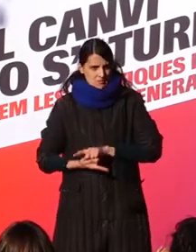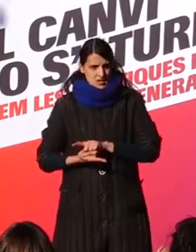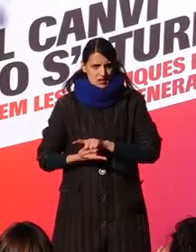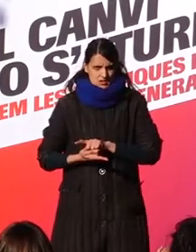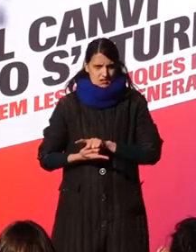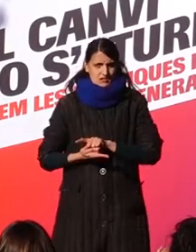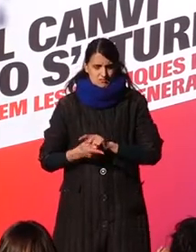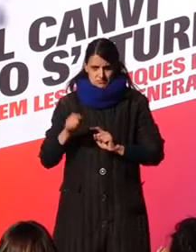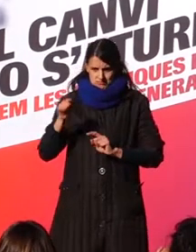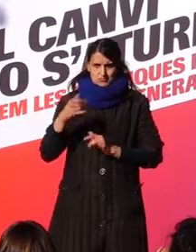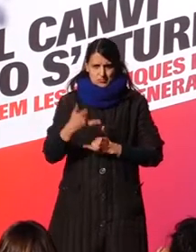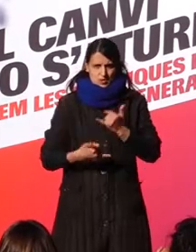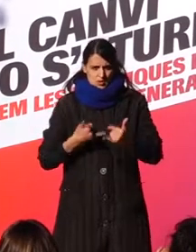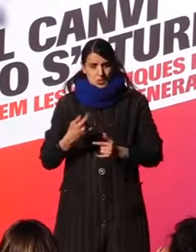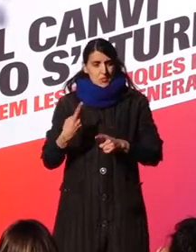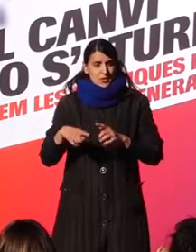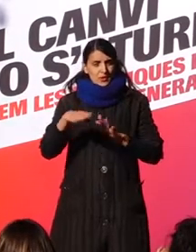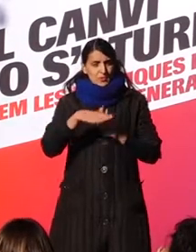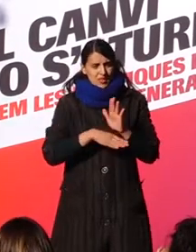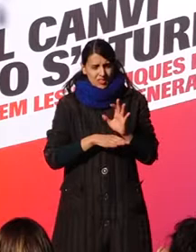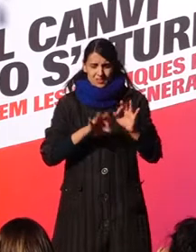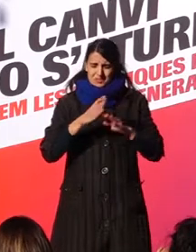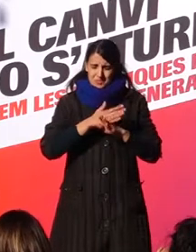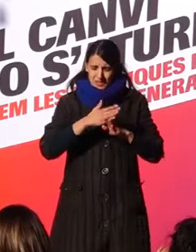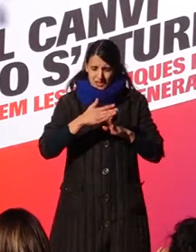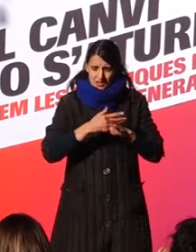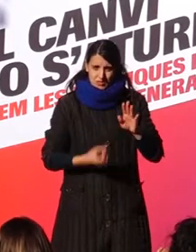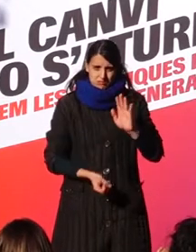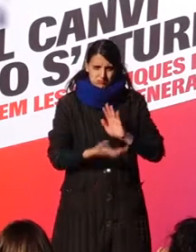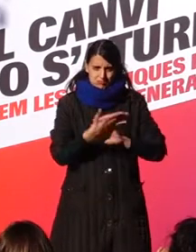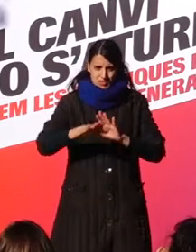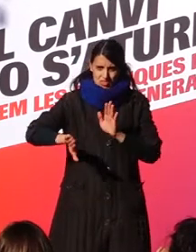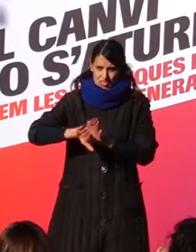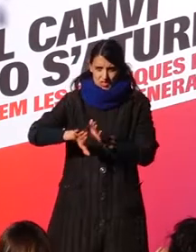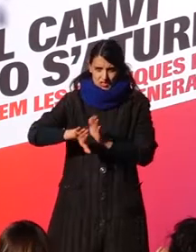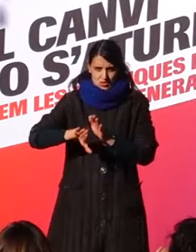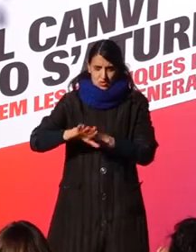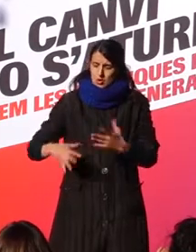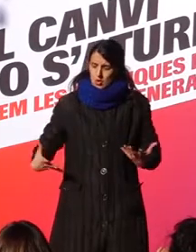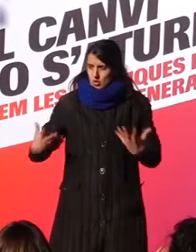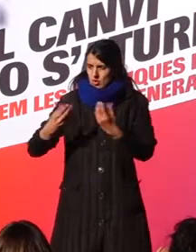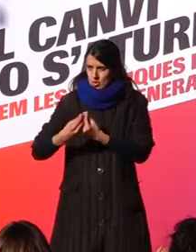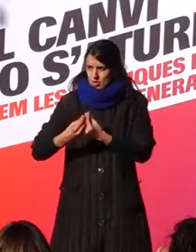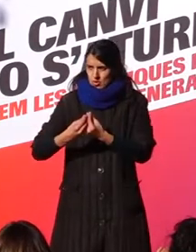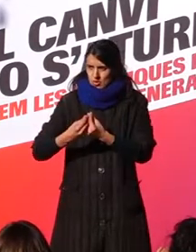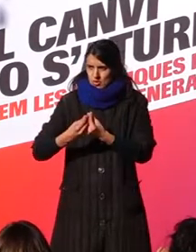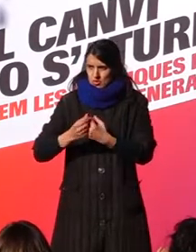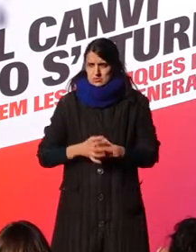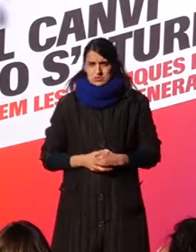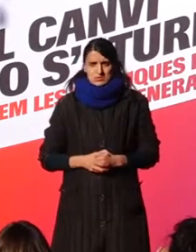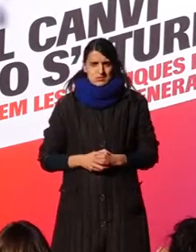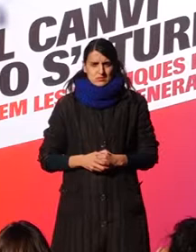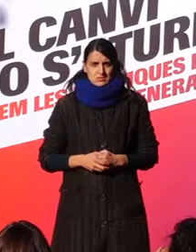que son medidas de partidos de derecha junto podemos lograr